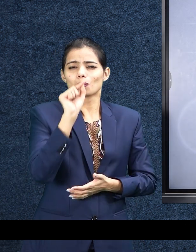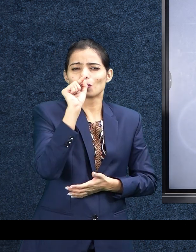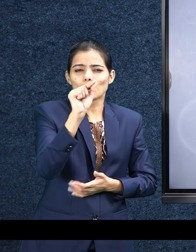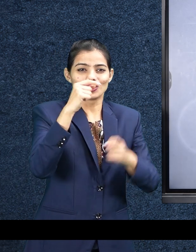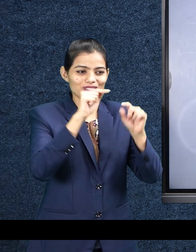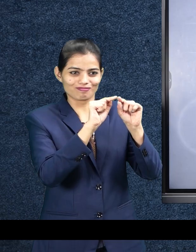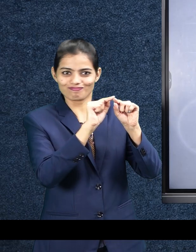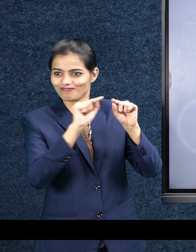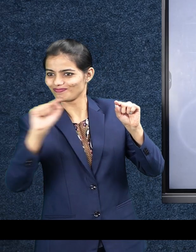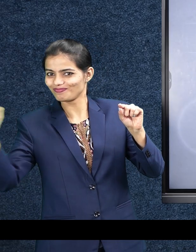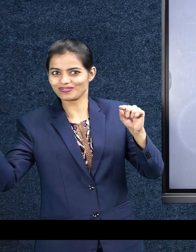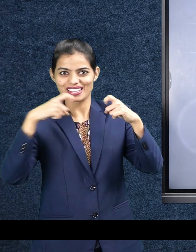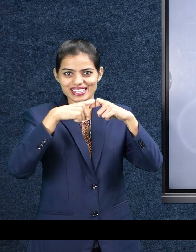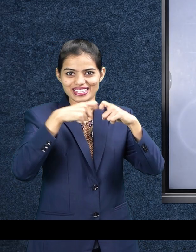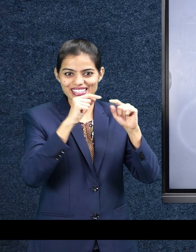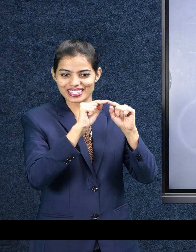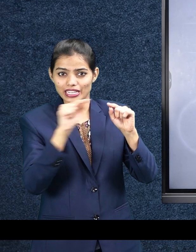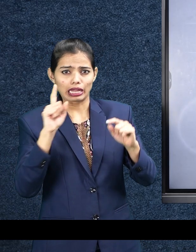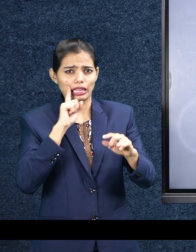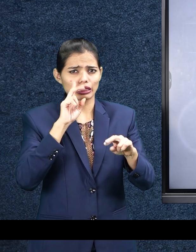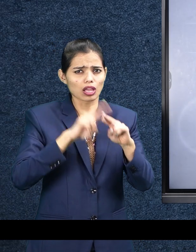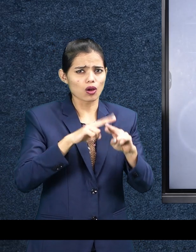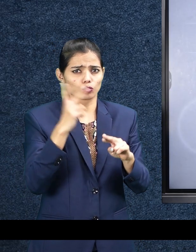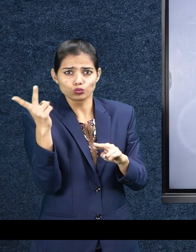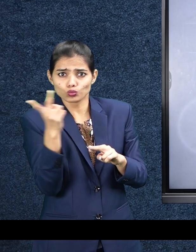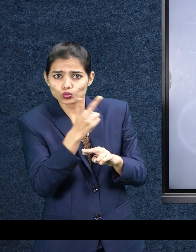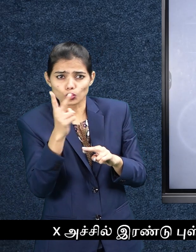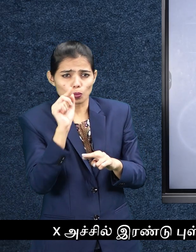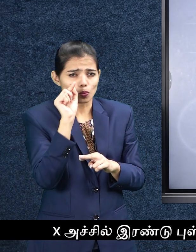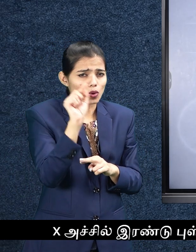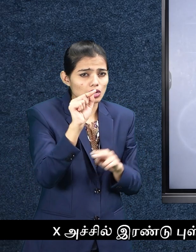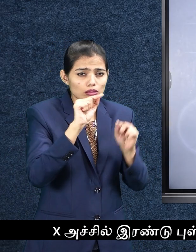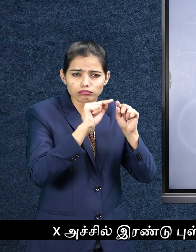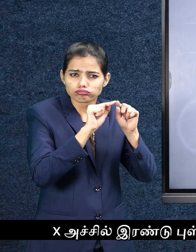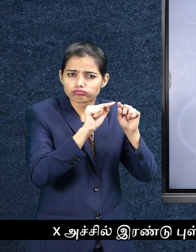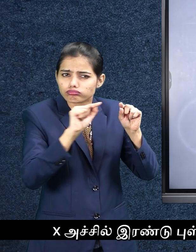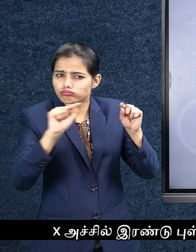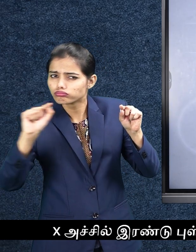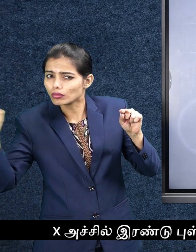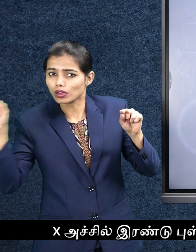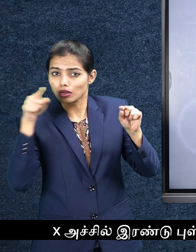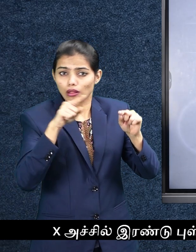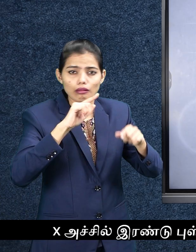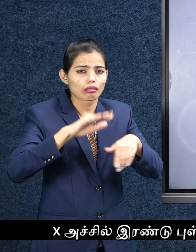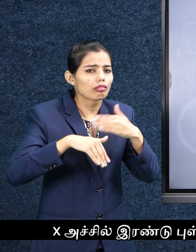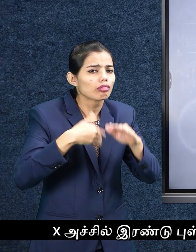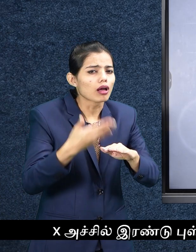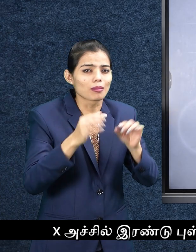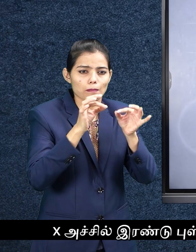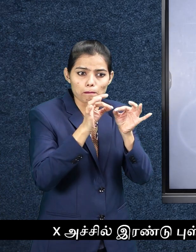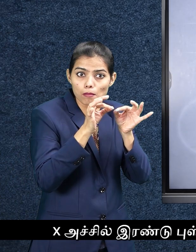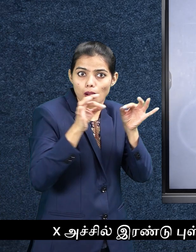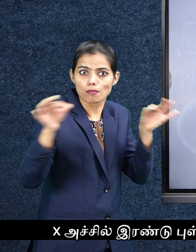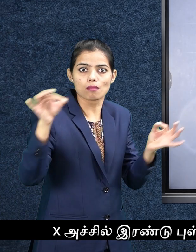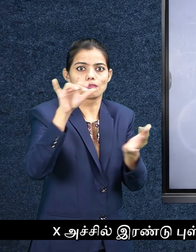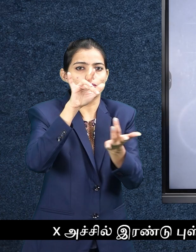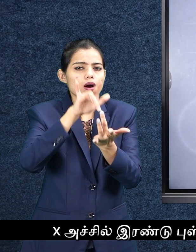எக்ஸ் அச்சில் உள்ள புள்ளிகள். எக்ஸ் அச்சில் இரண்டு புள்ளிகள் இருந்தால் அவற்றுக்கிடையே